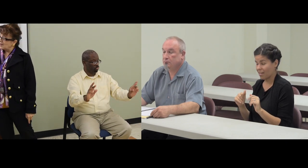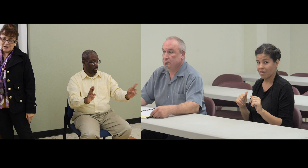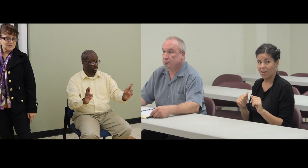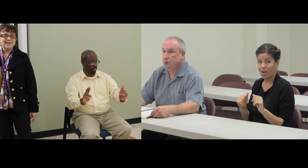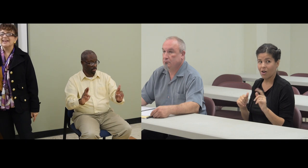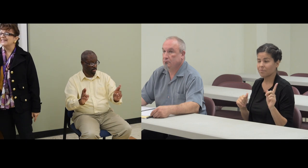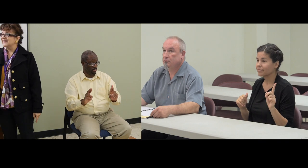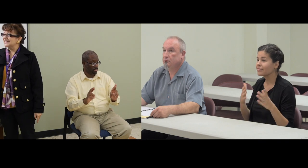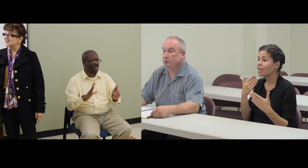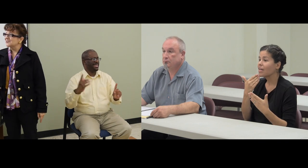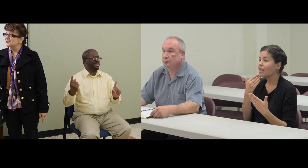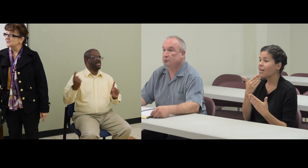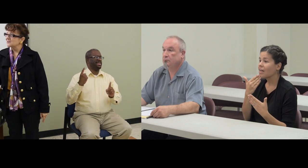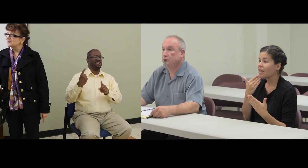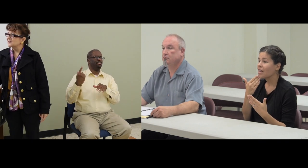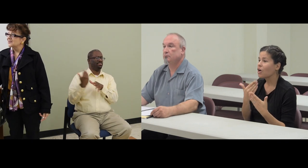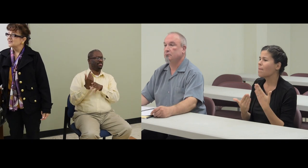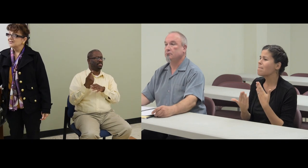aunque